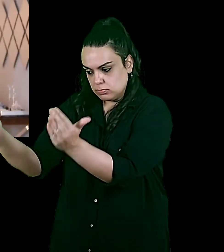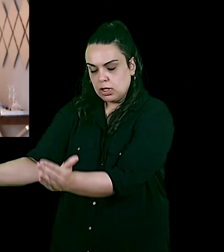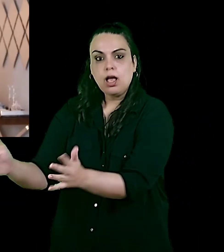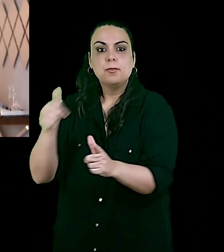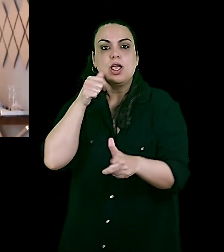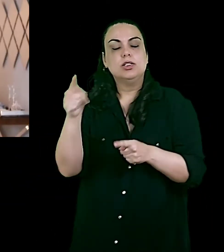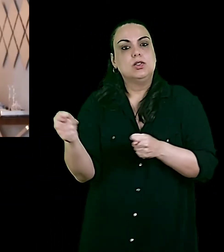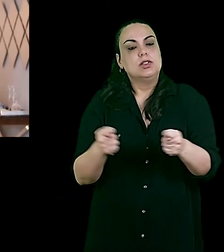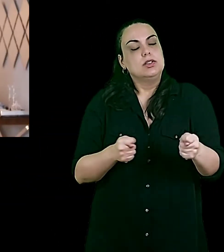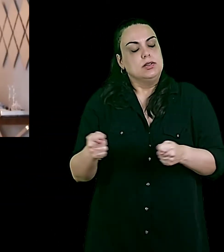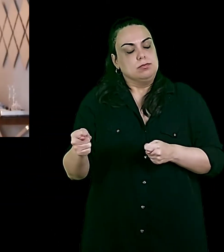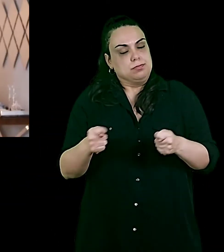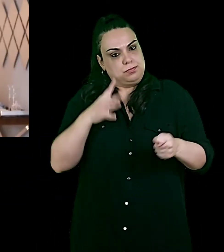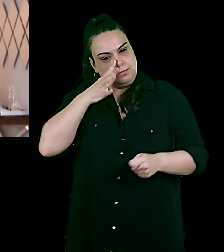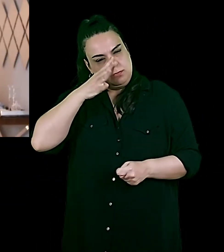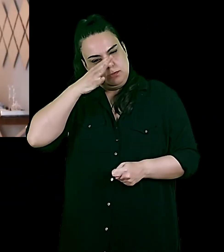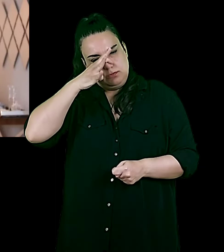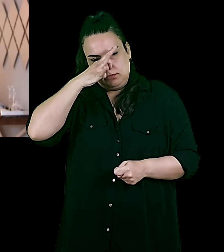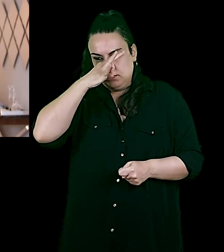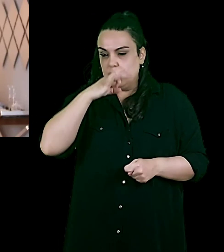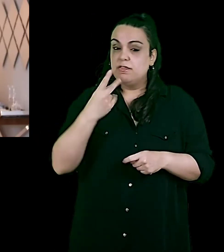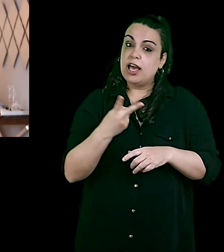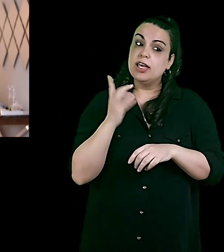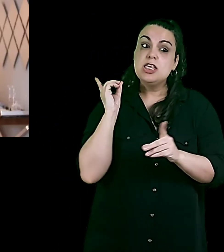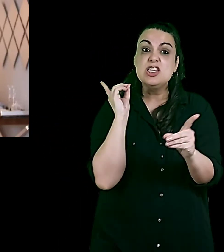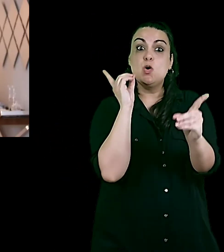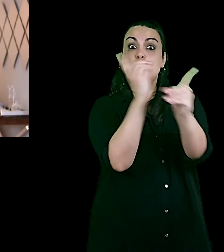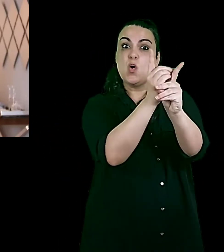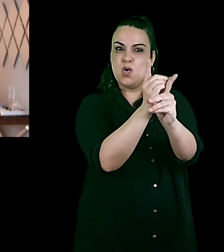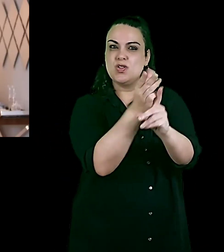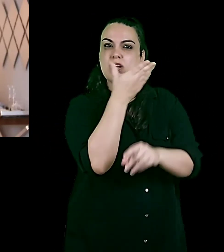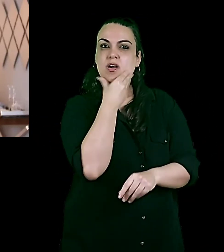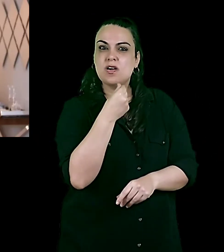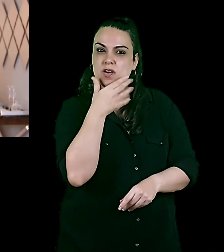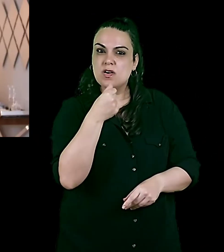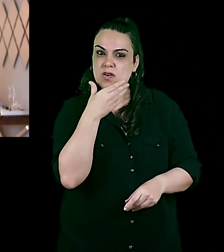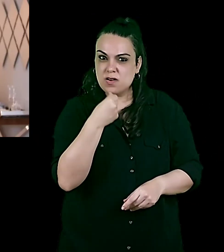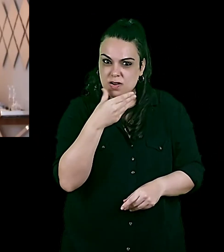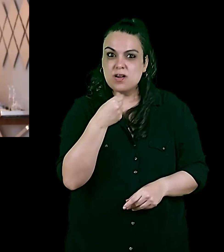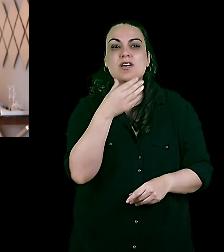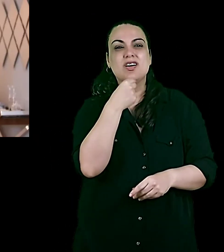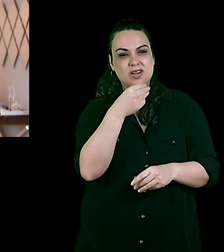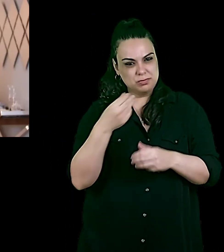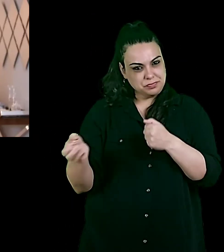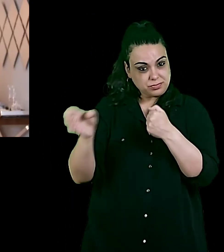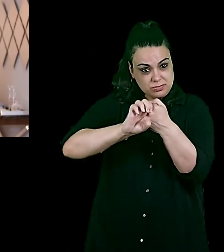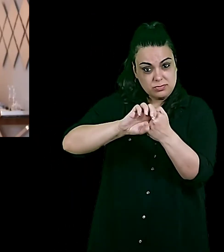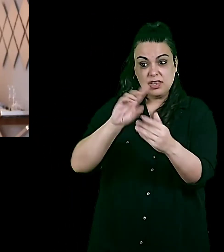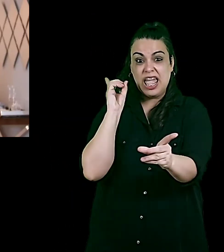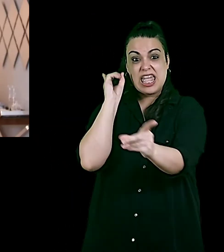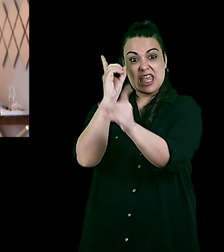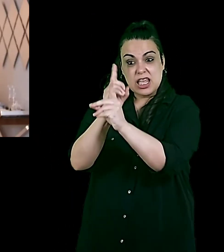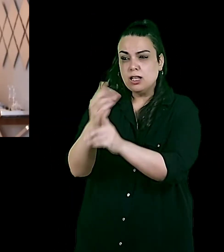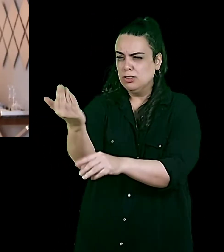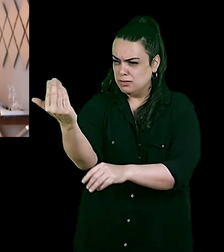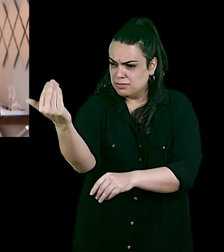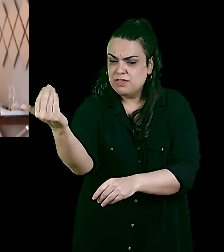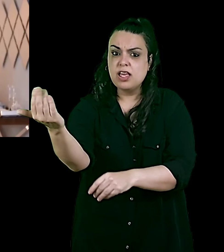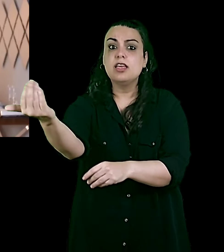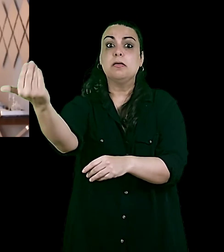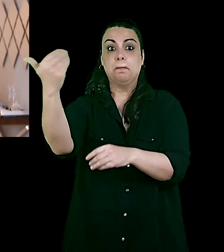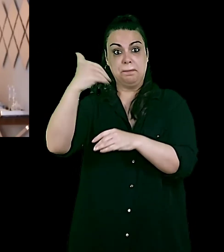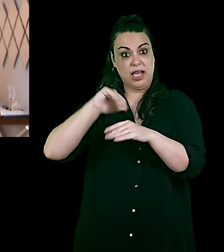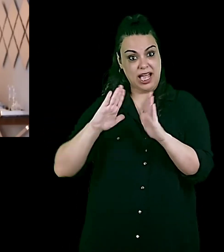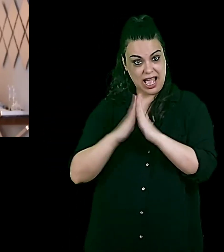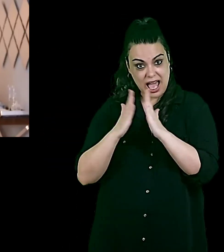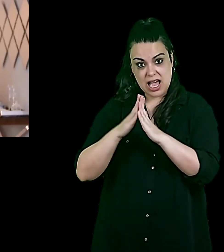daquela situação. Ela vai de encontro ao profeta no Carmelo. Ela albarda a jumenta e ela segue. Ela encontra ele, traz o